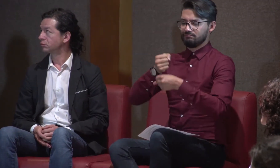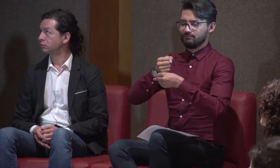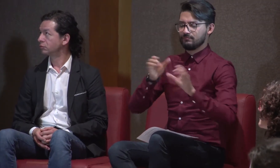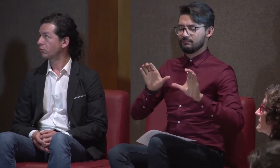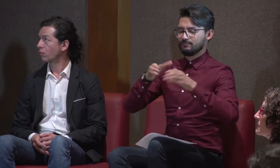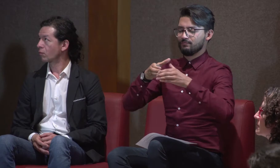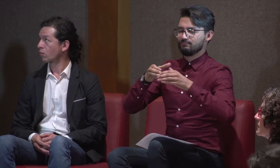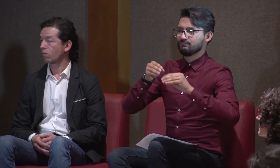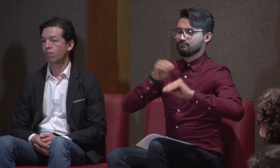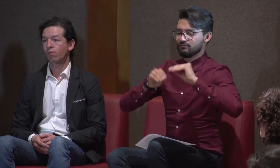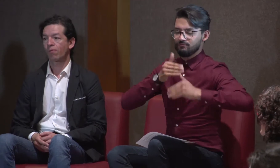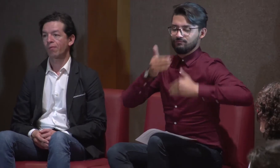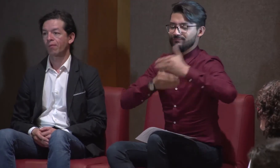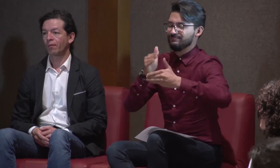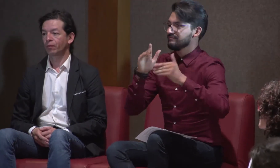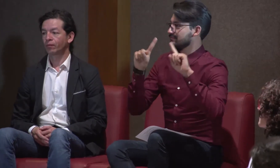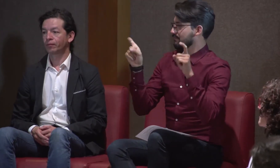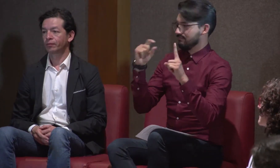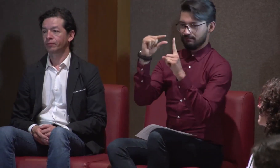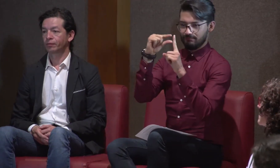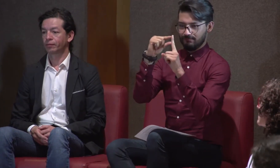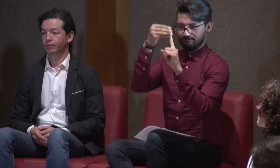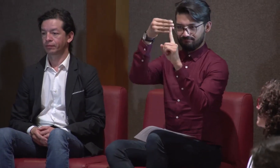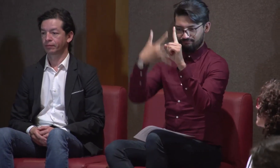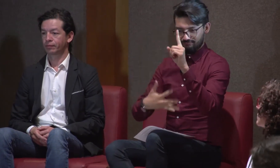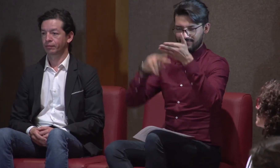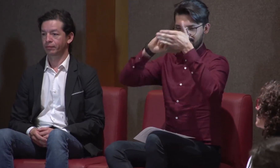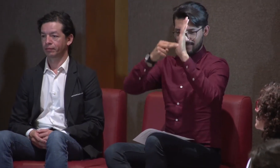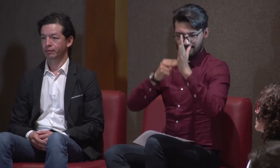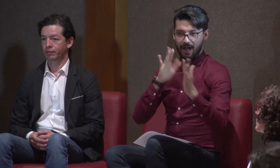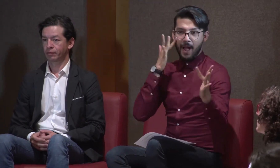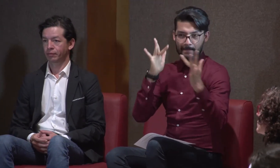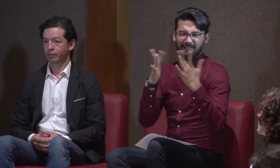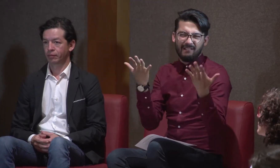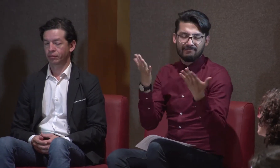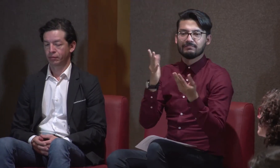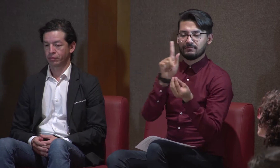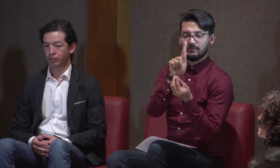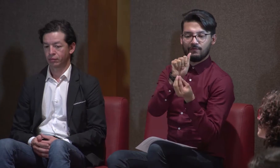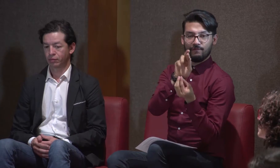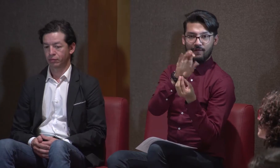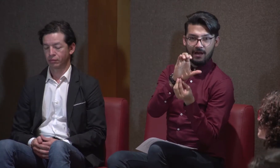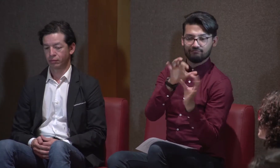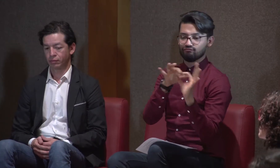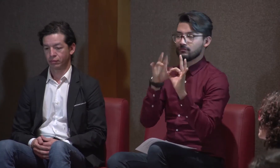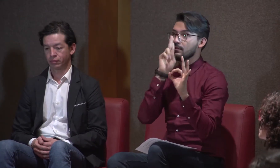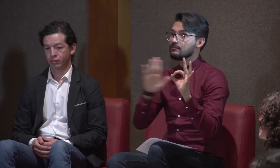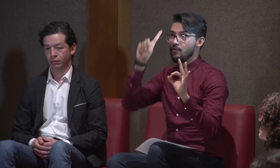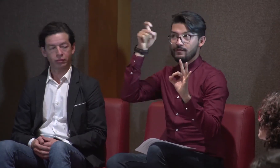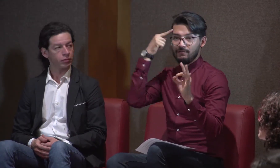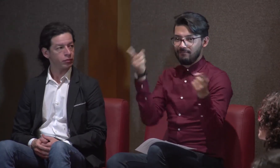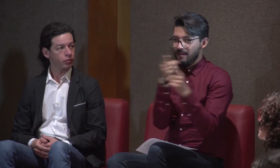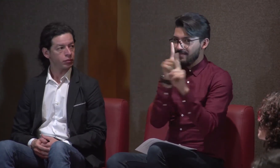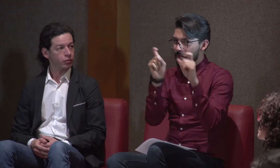Y la pregunta para Boris es la siguiente. Durante el proceso de producción de Señas para la Paz, usted hizo la